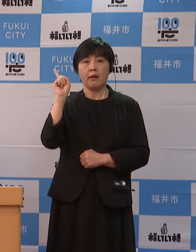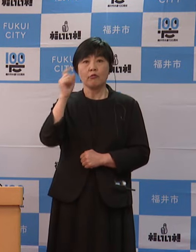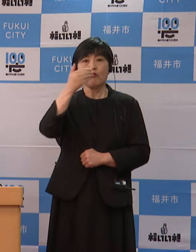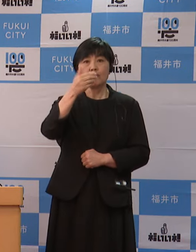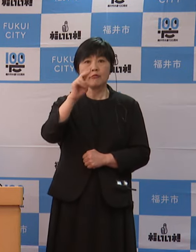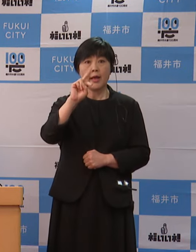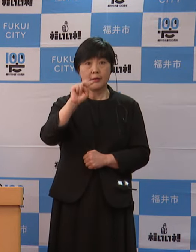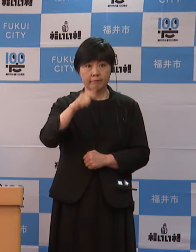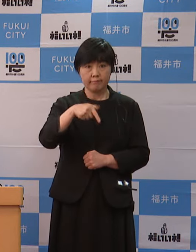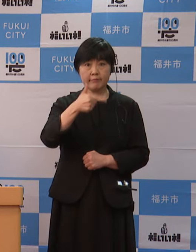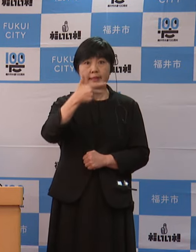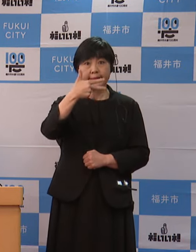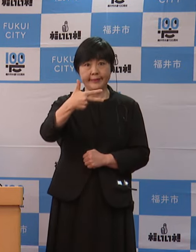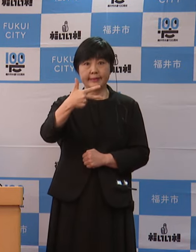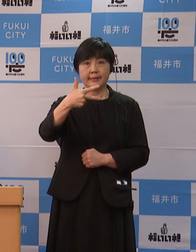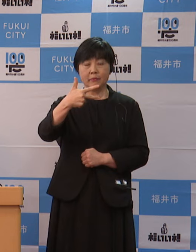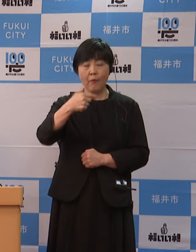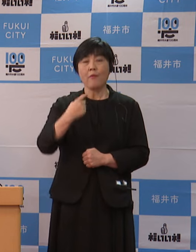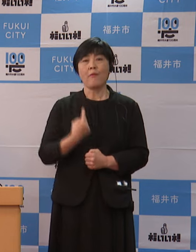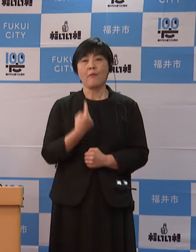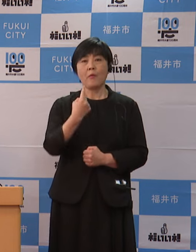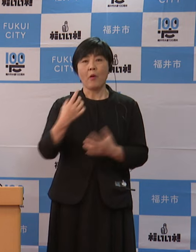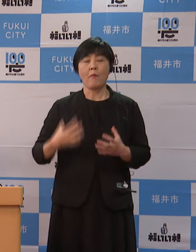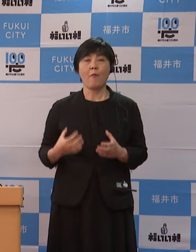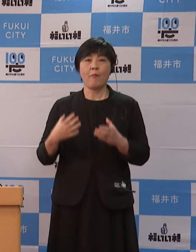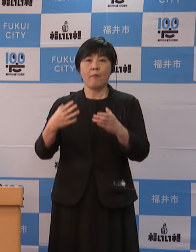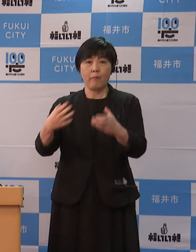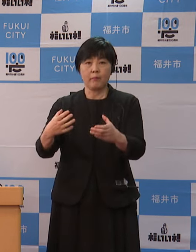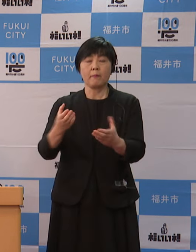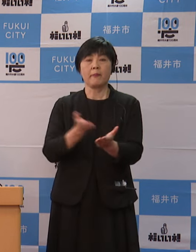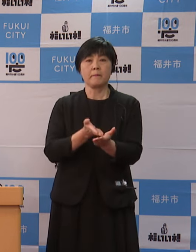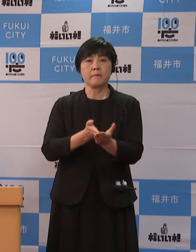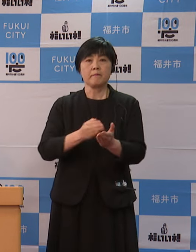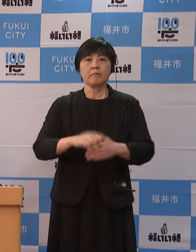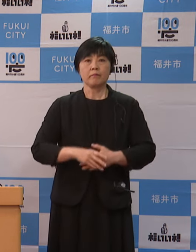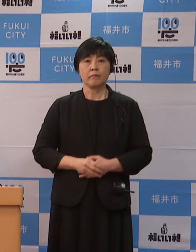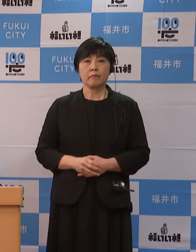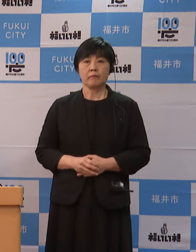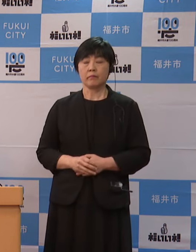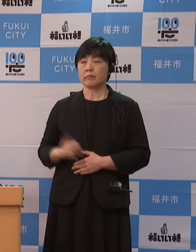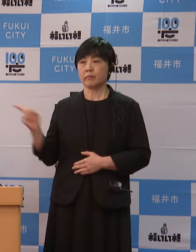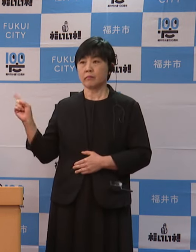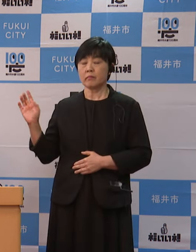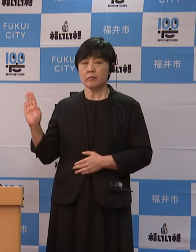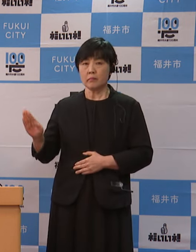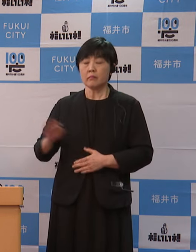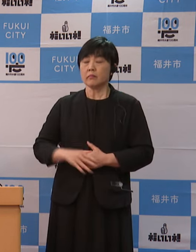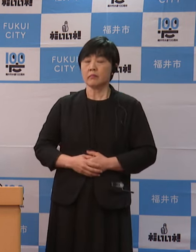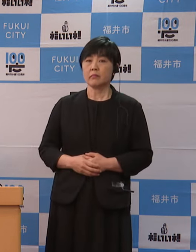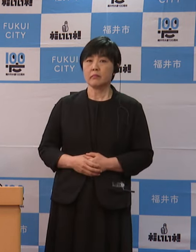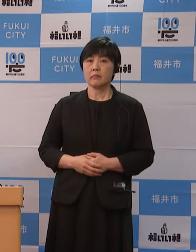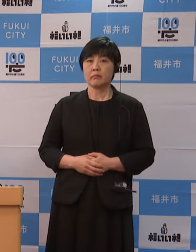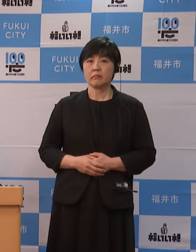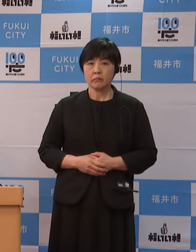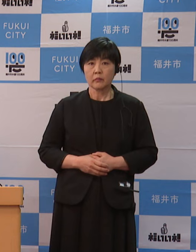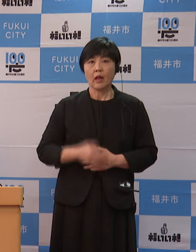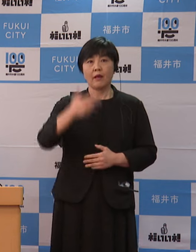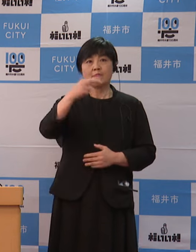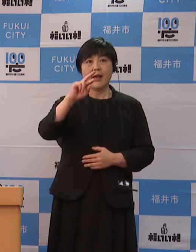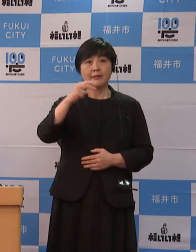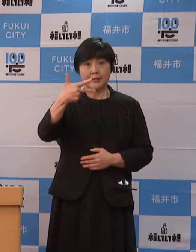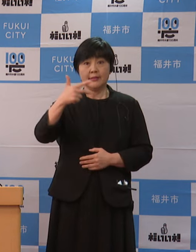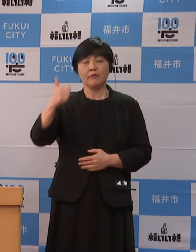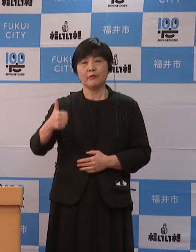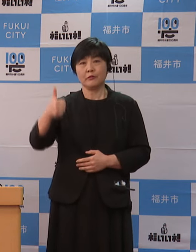訪問の報告ということでございます。これはこちらの方にございますのは、前回クラン氏の市長さんですけれ